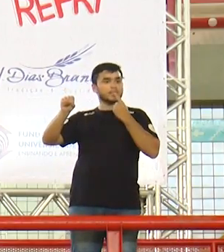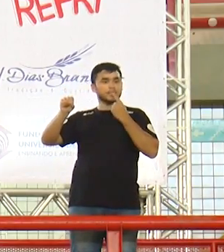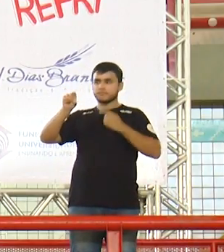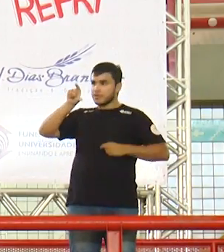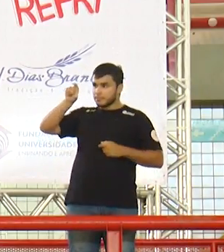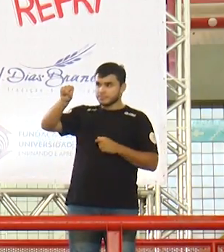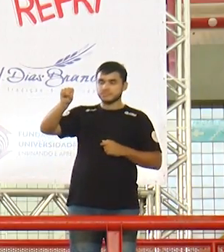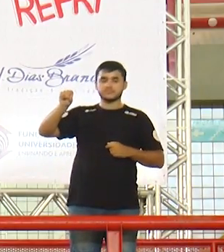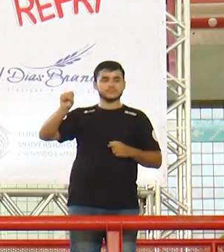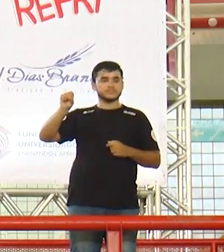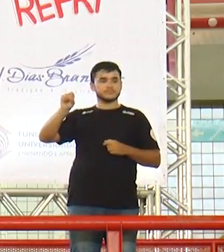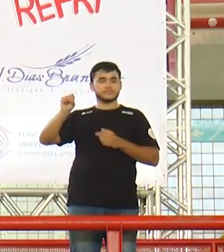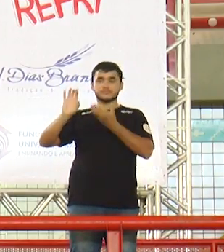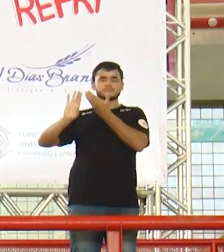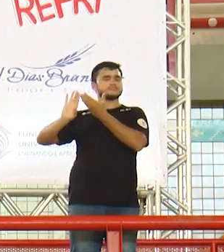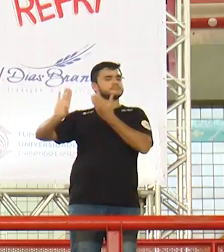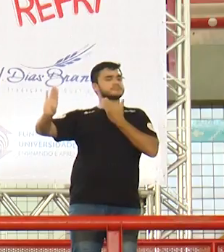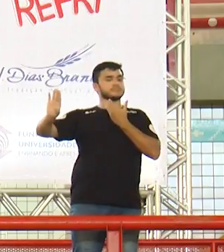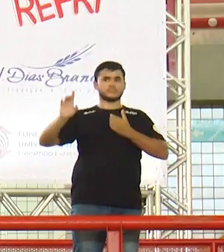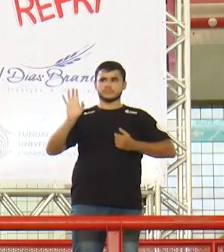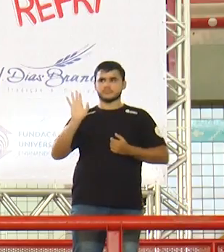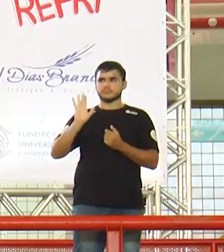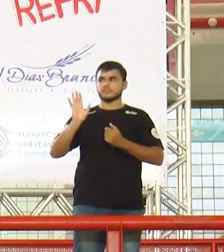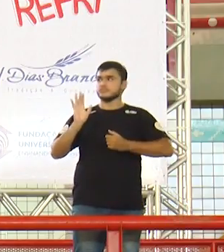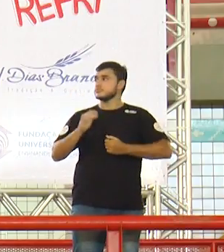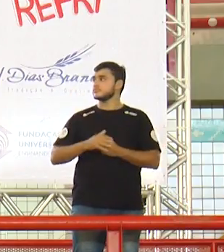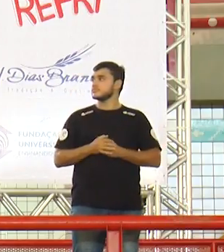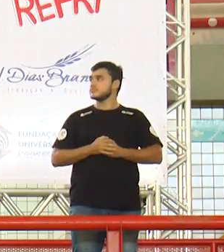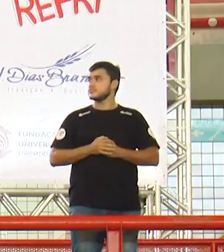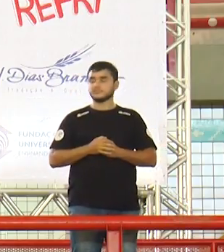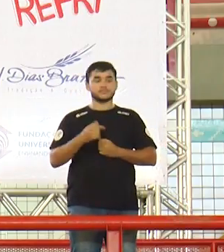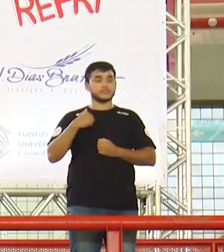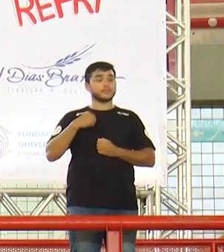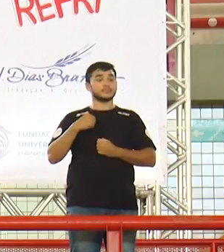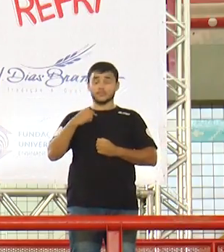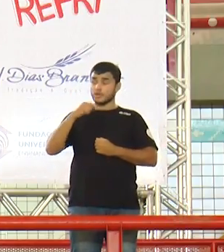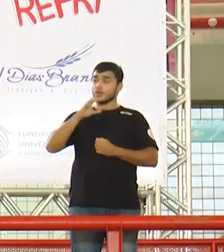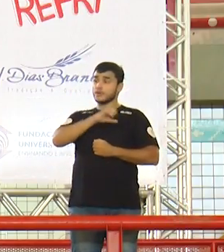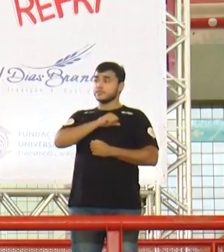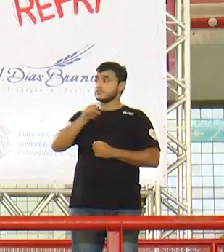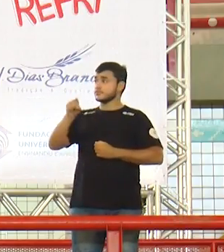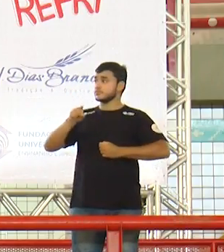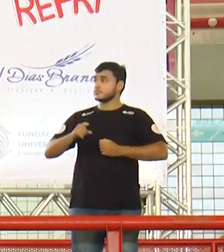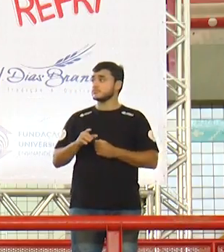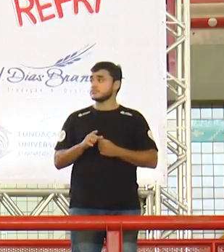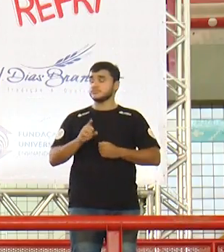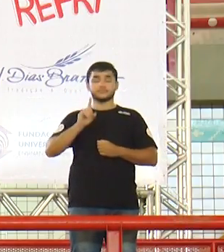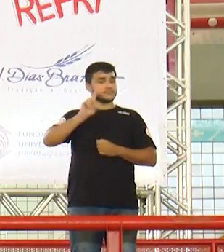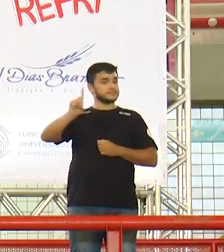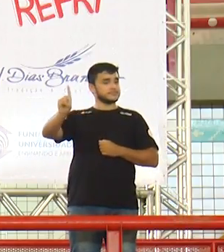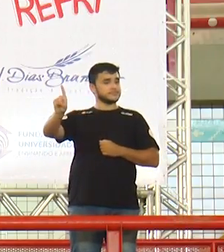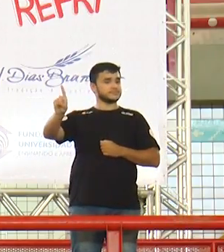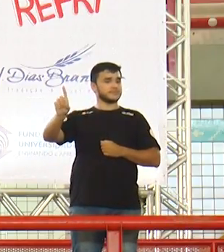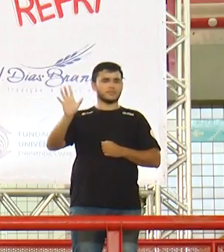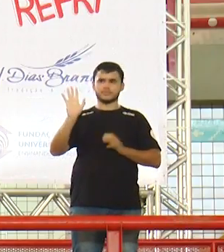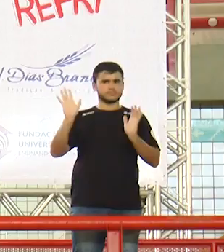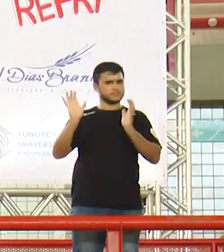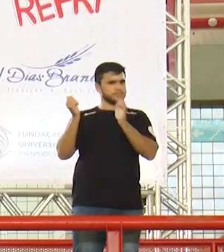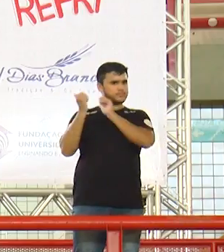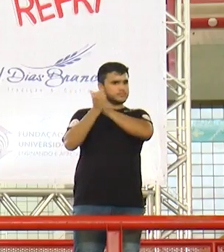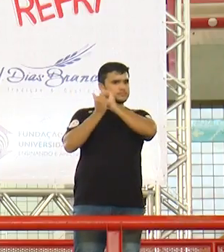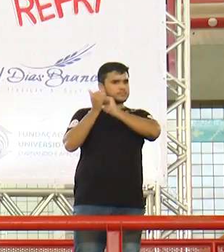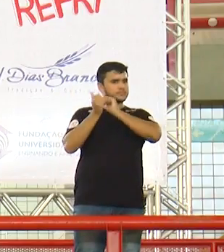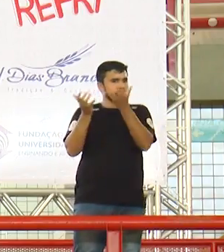Aí afasta, faz aquele charme assim, ó. Eu te amo. Aí quando a pessoa estiver bem pertinho, você faz assim, ó.